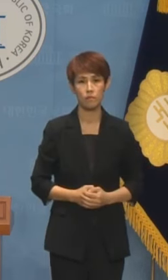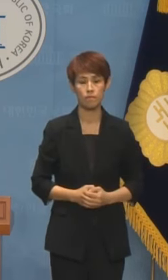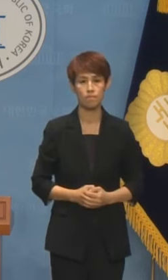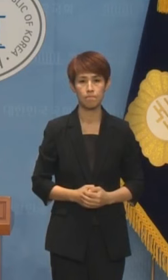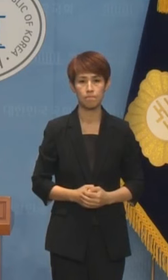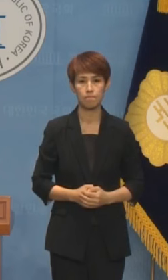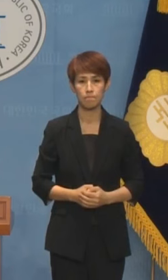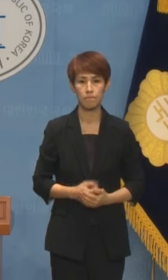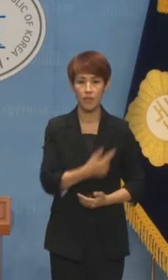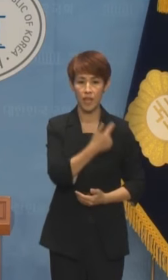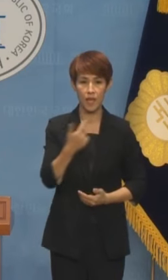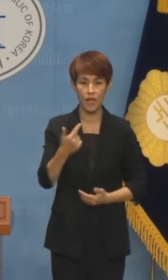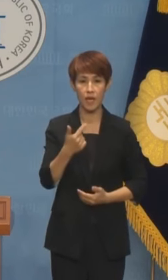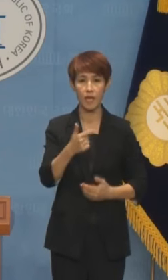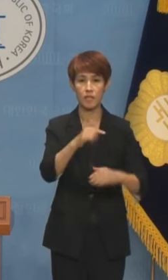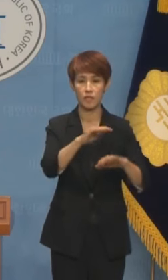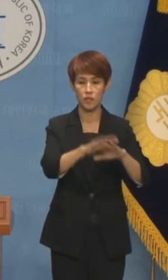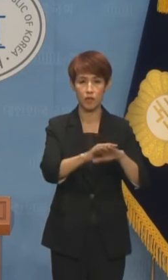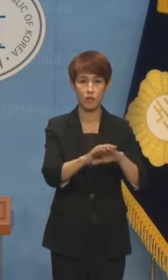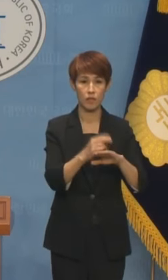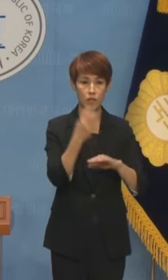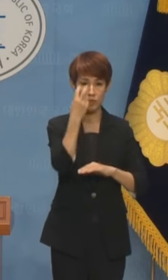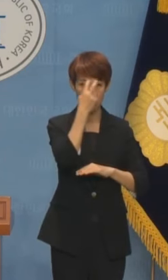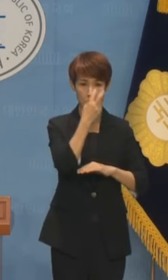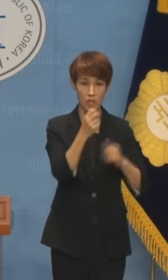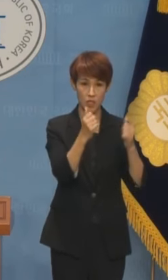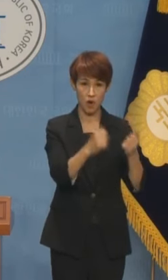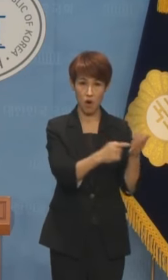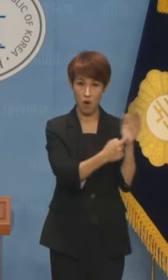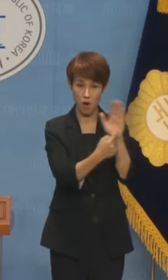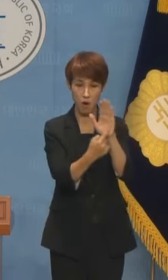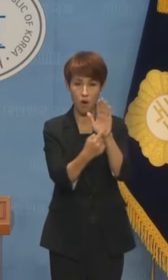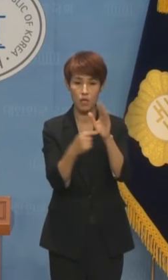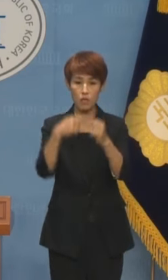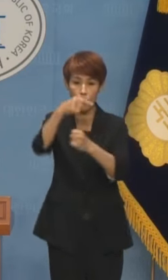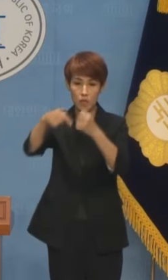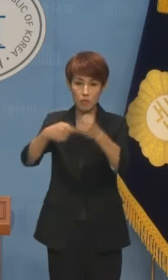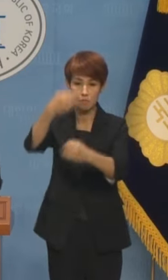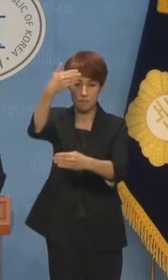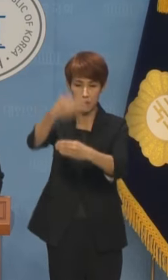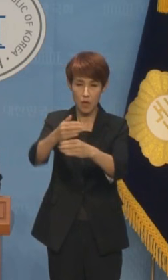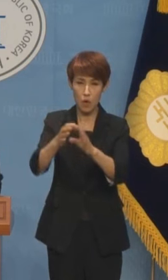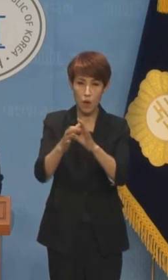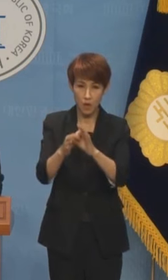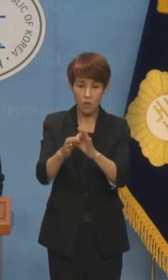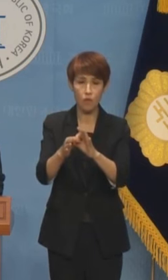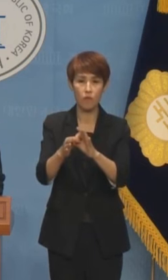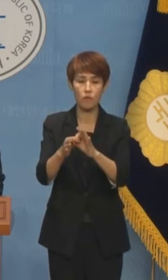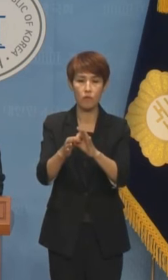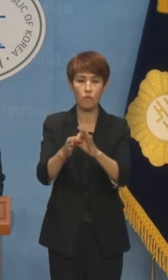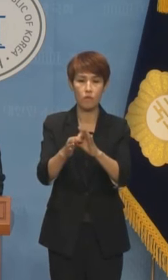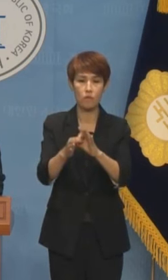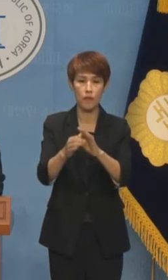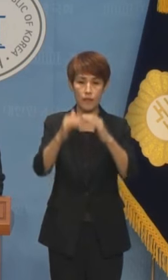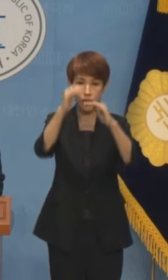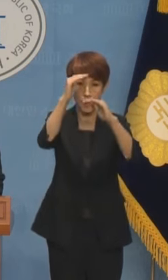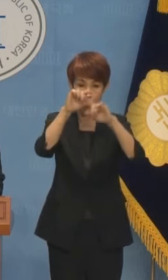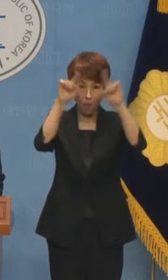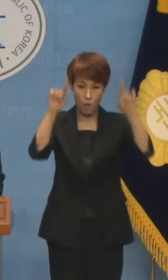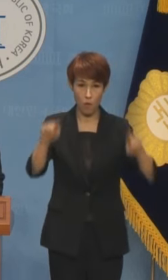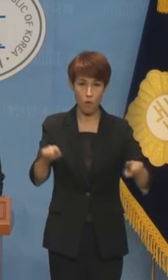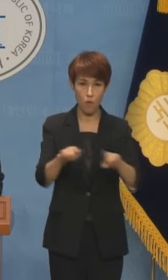실제 대전지방검찰청이 공개한 월성원전 폐쇄 의혹 공소장 전문